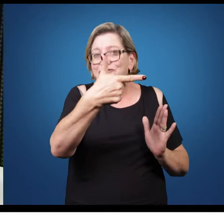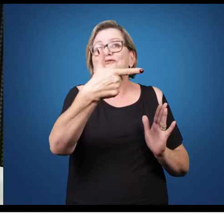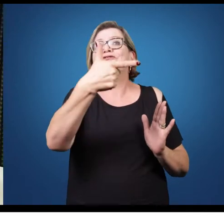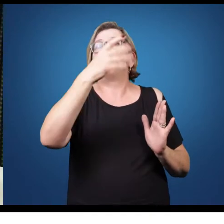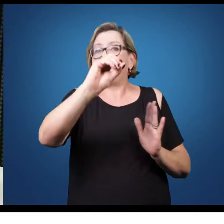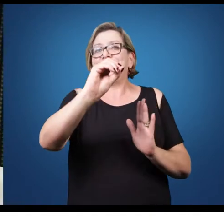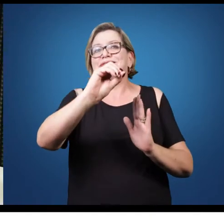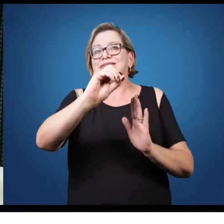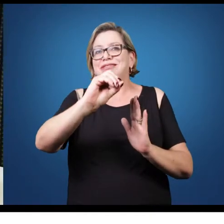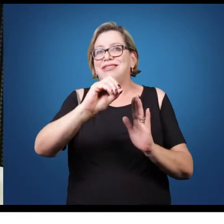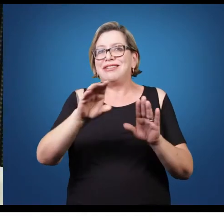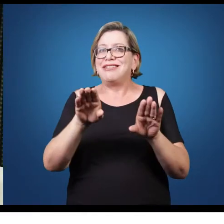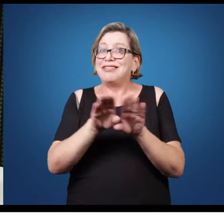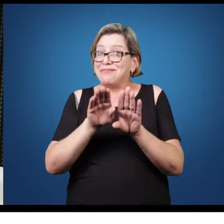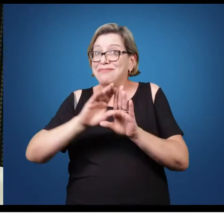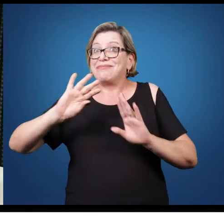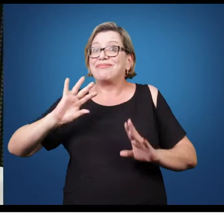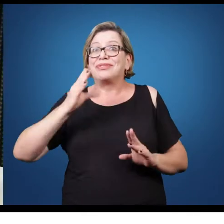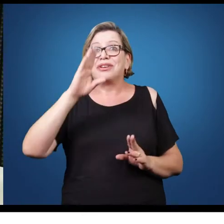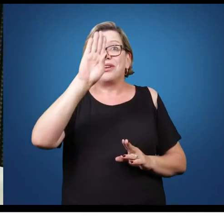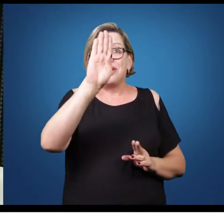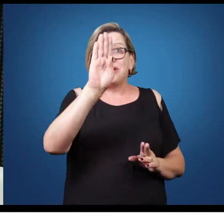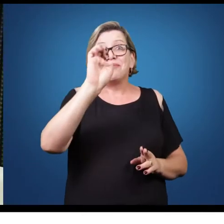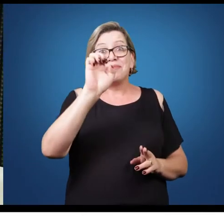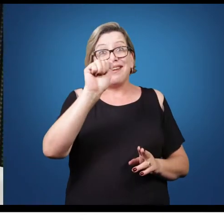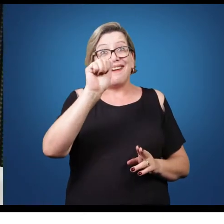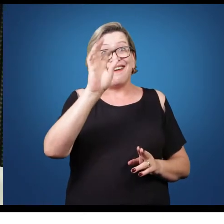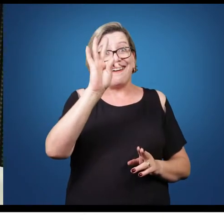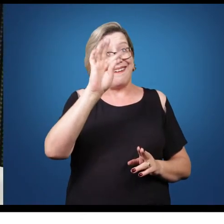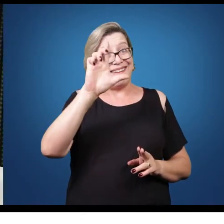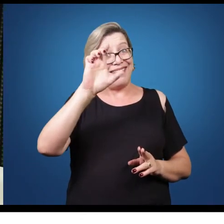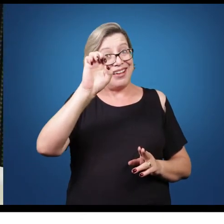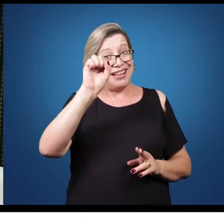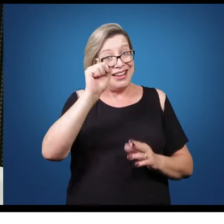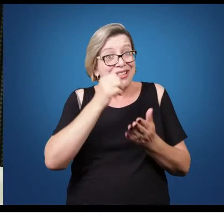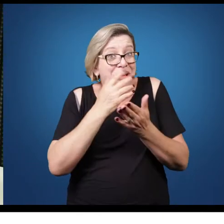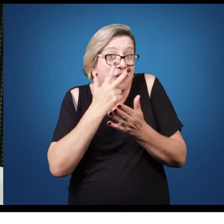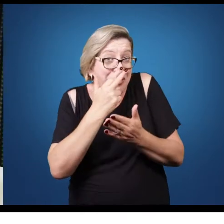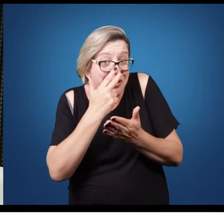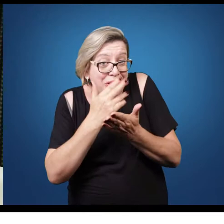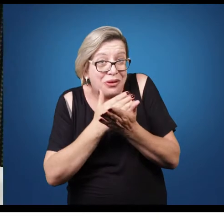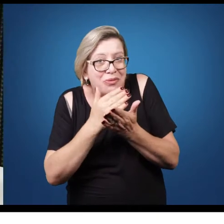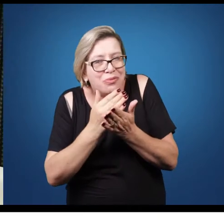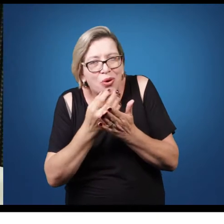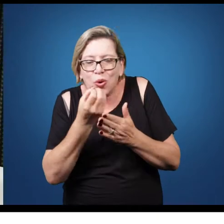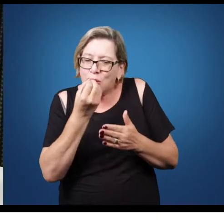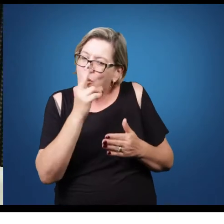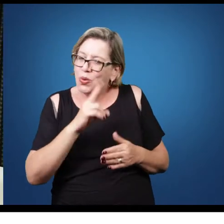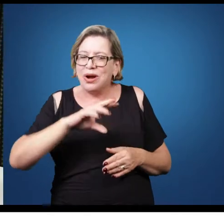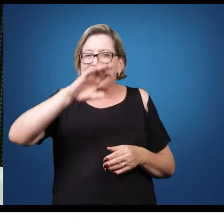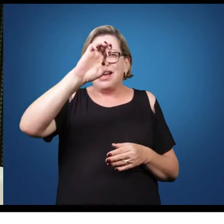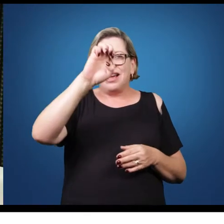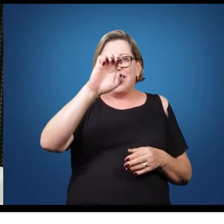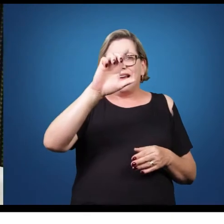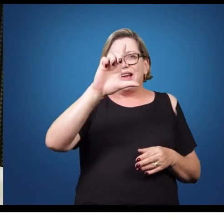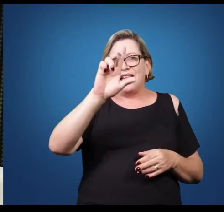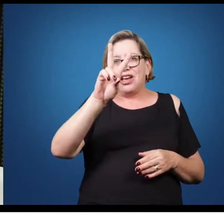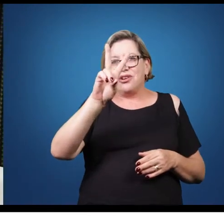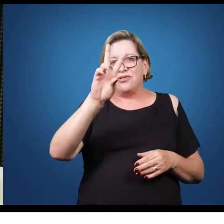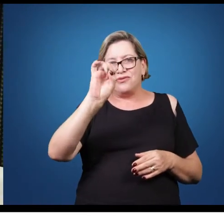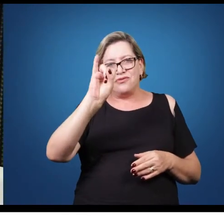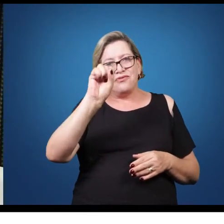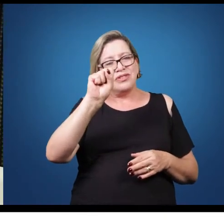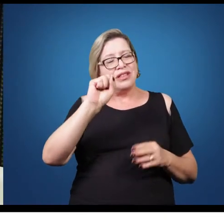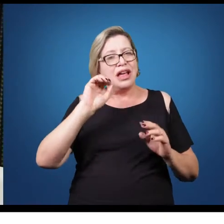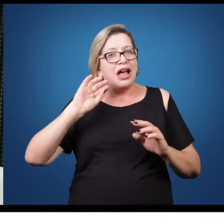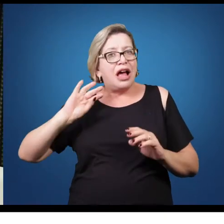talvez bittles sejam iniciantes disso talvez sejamos presley mas você vai ter uma enorme